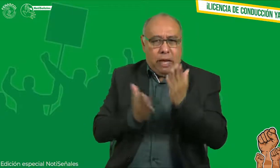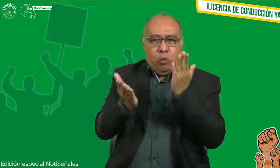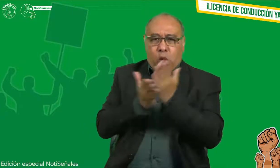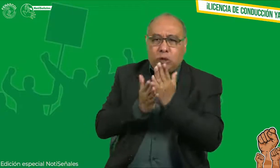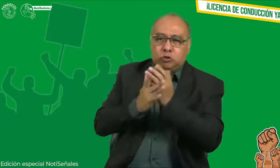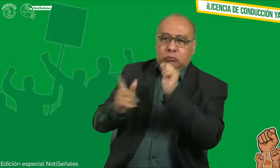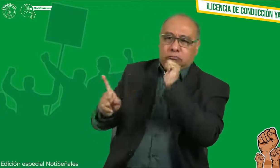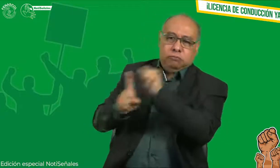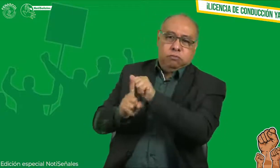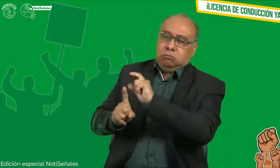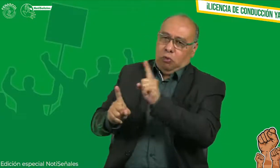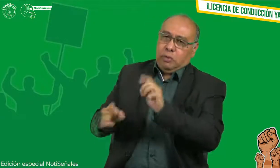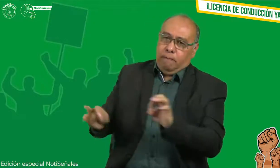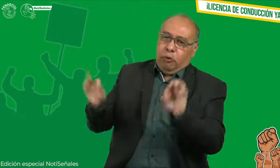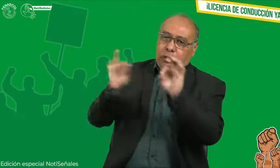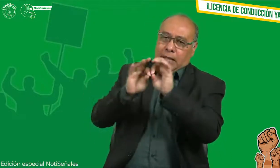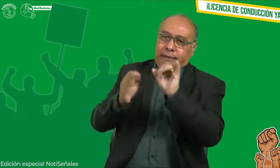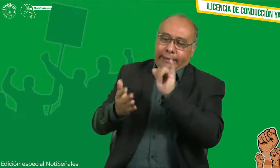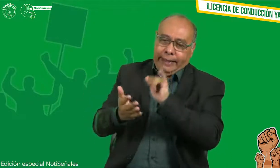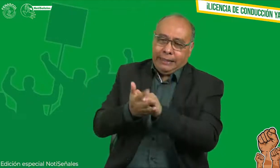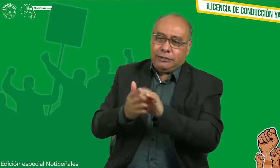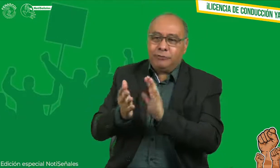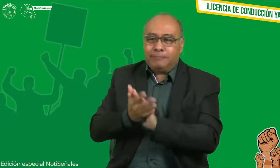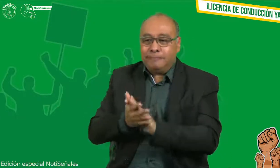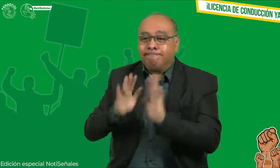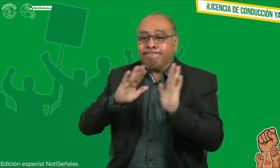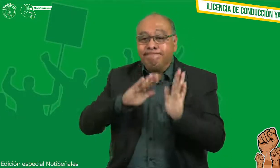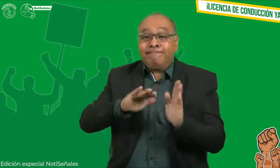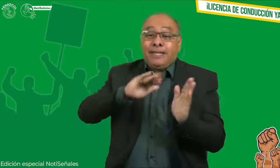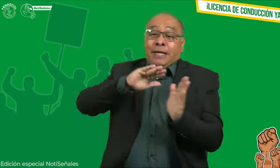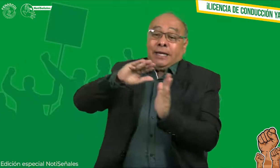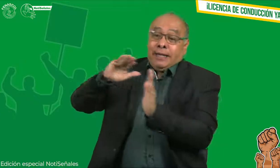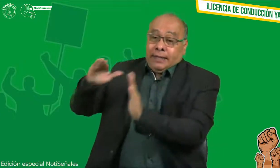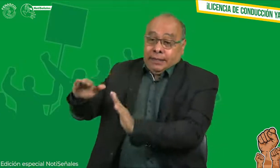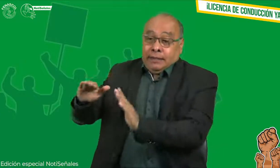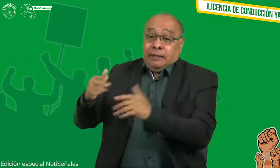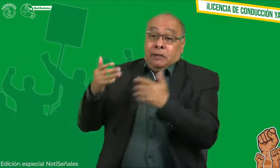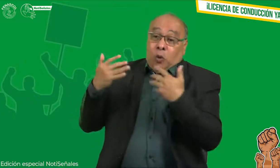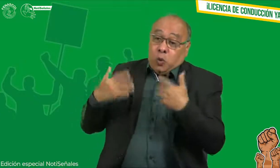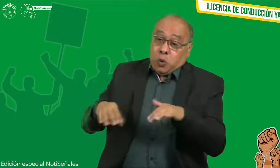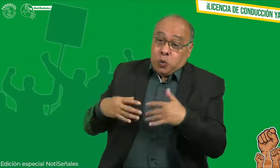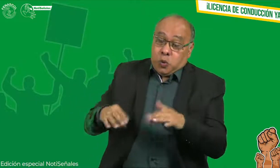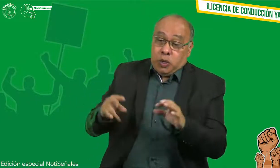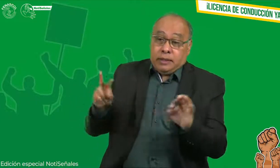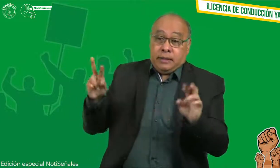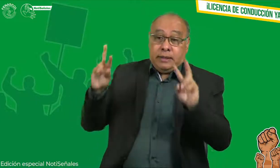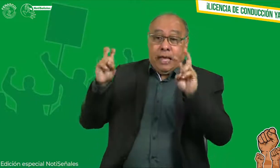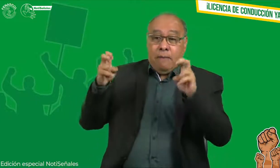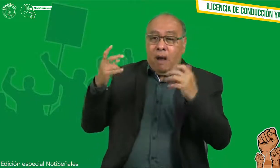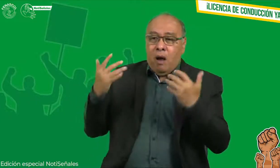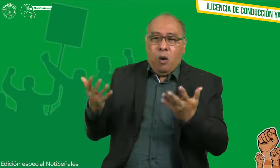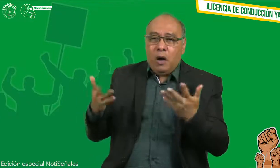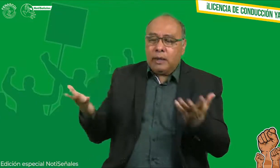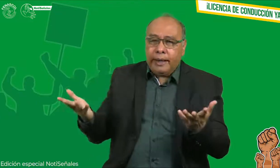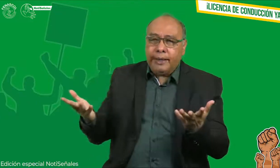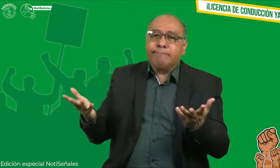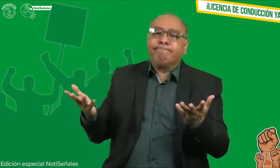este encuentro, pero queremos que sepan que FENASCOL continúa con este compromiso de atender estos